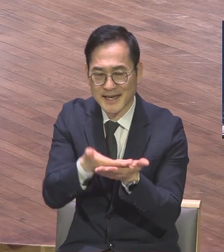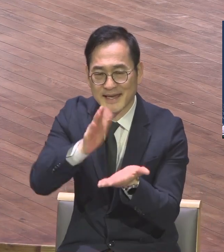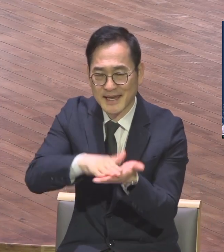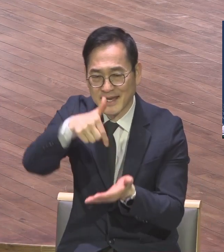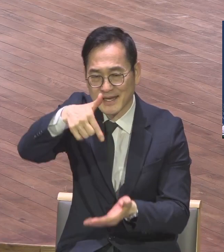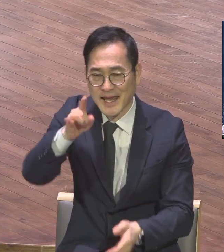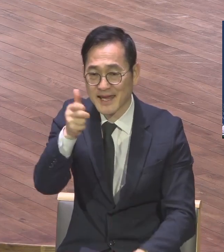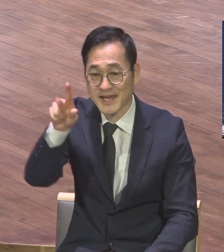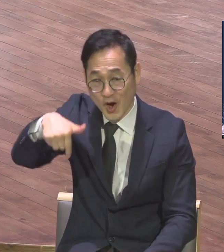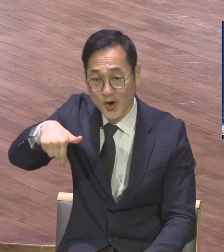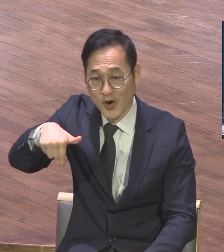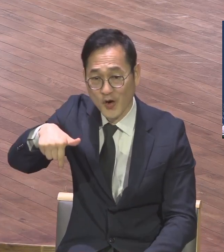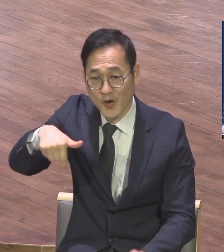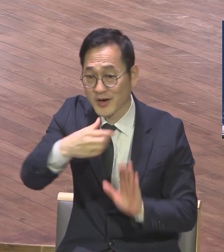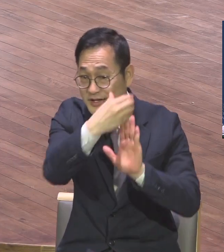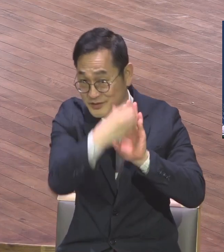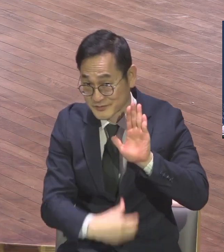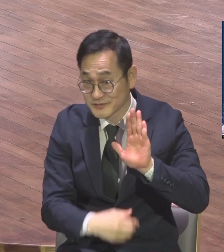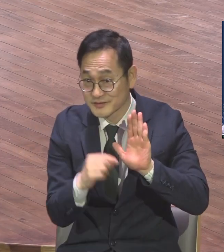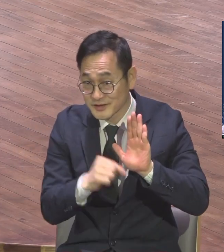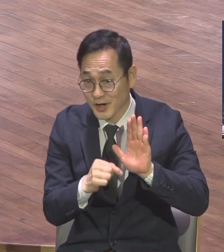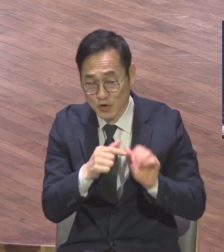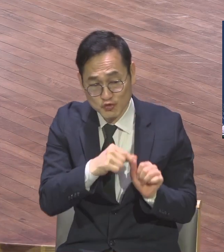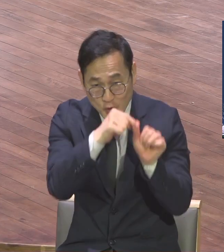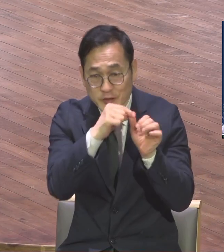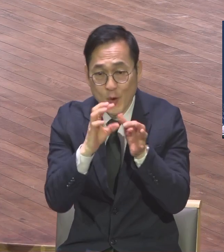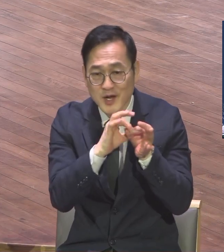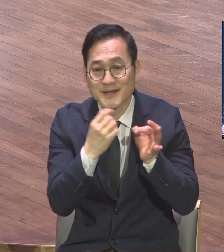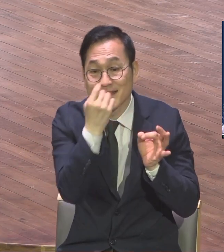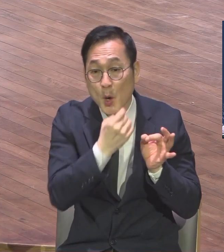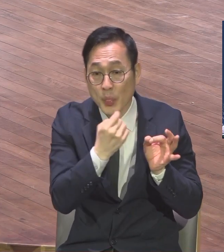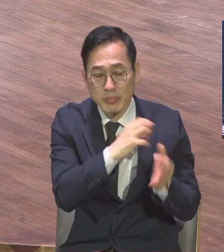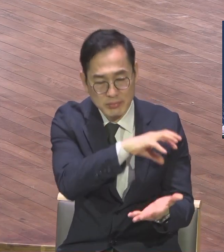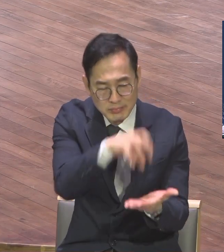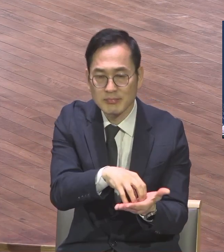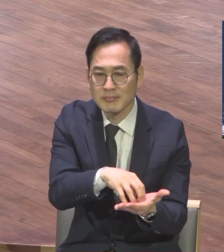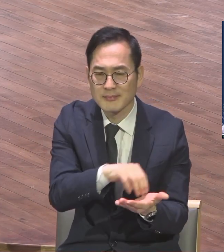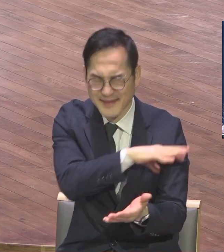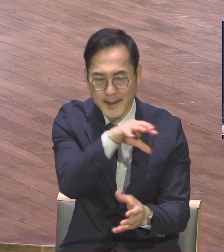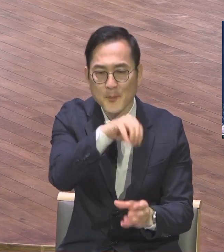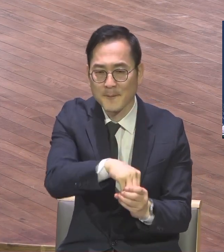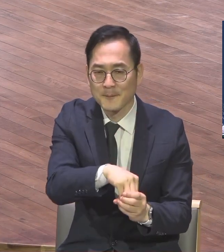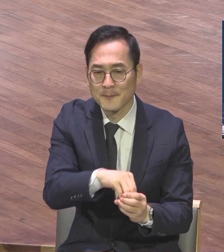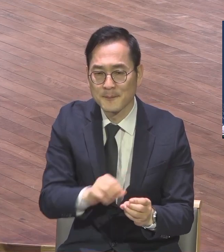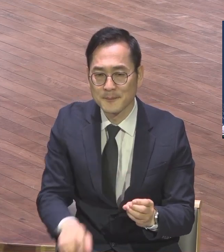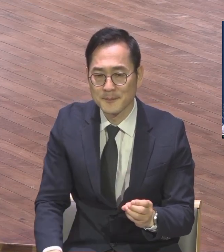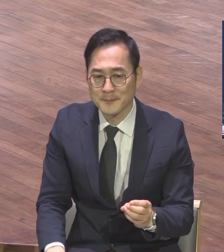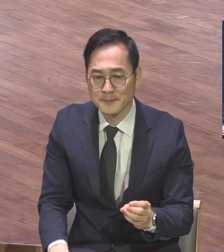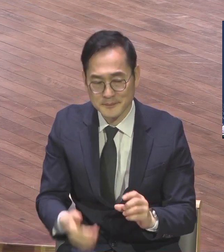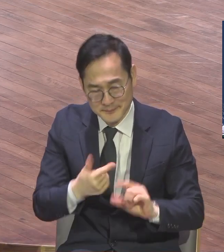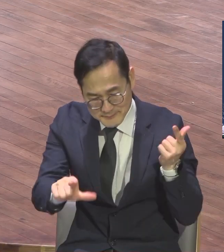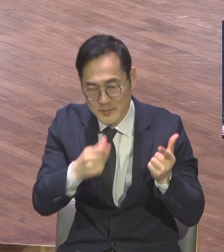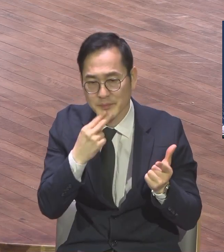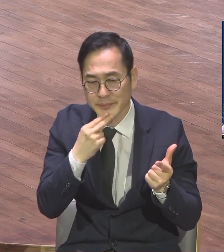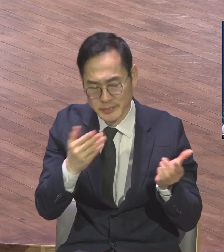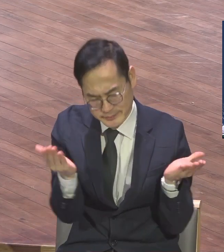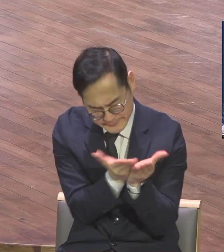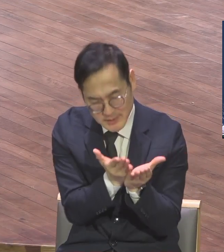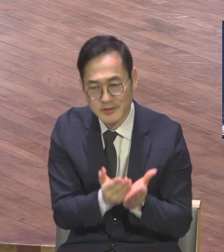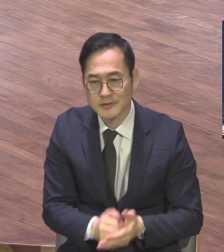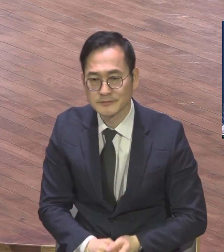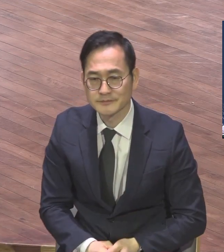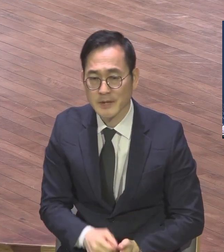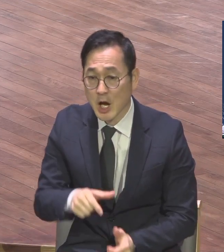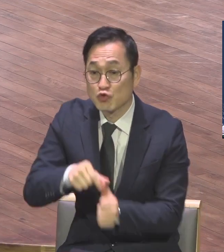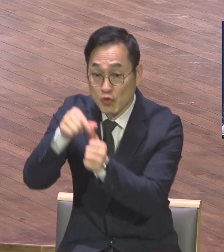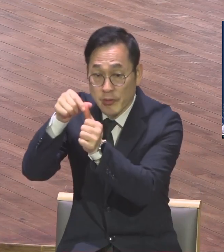정통신학의 구원론 메시지가 조금 더 흐트러지지 아니하고 우리 그리스도인의 구원과 삶에 대해서